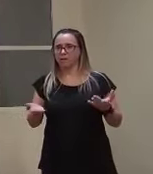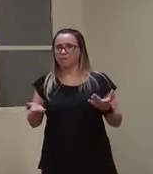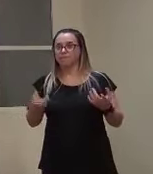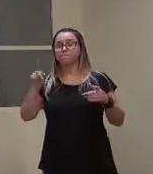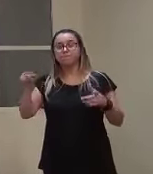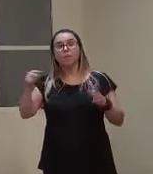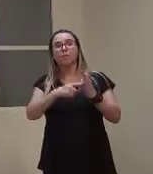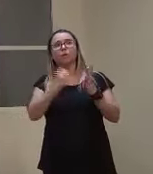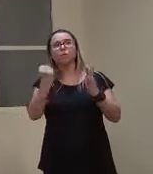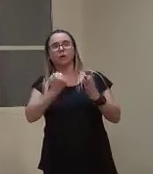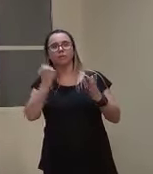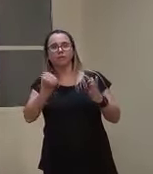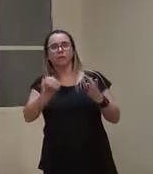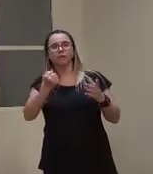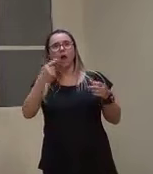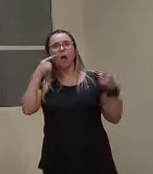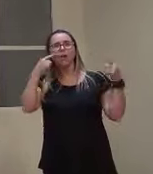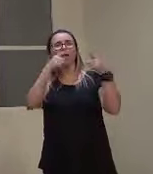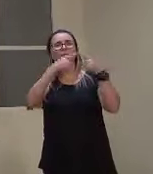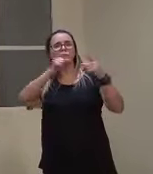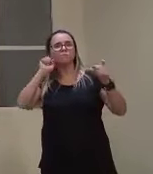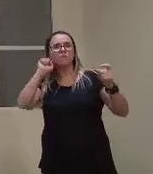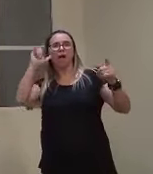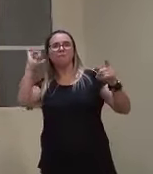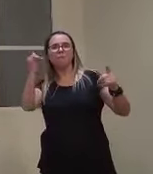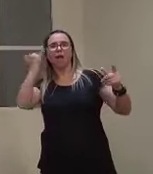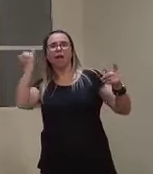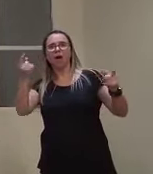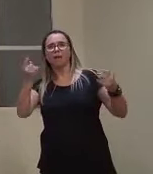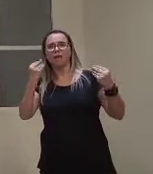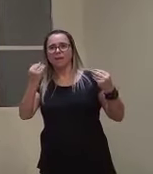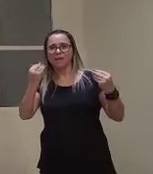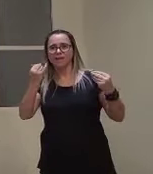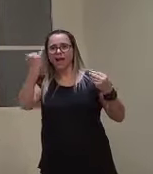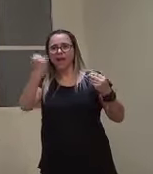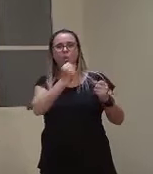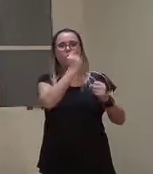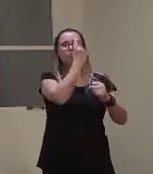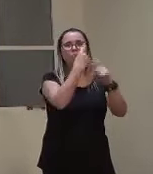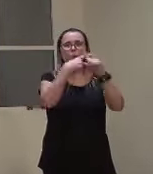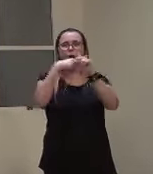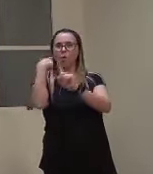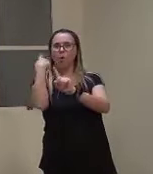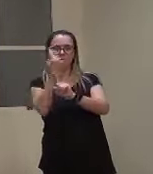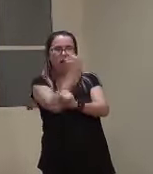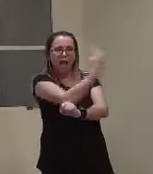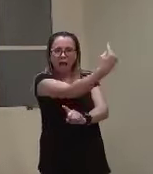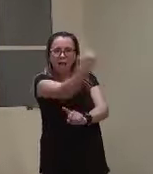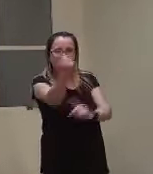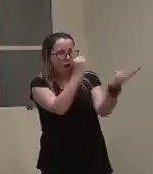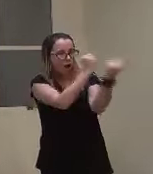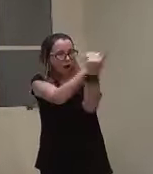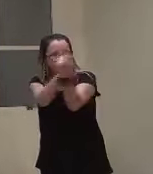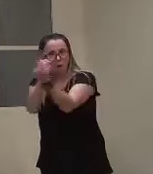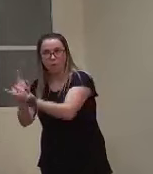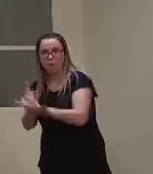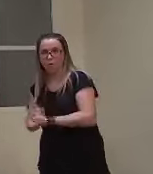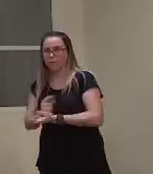el ideal aloja el uno en uno por uno el caso por caso